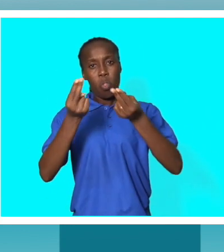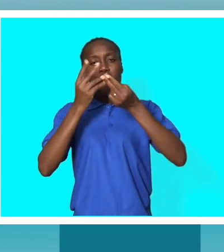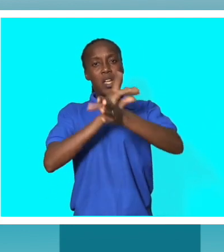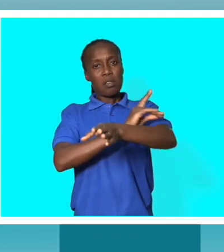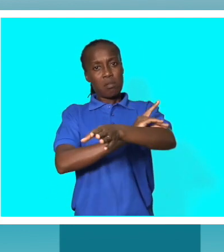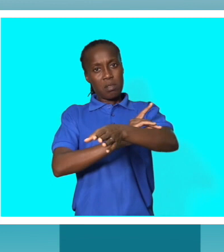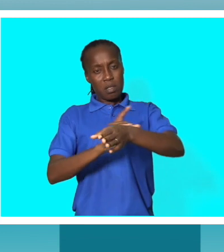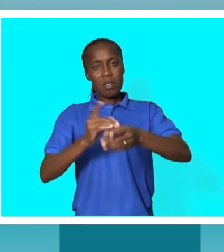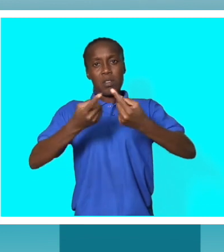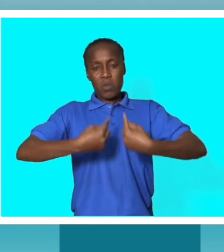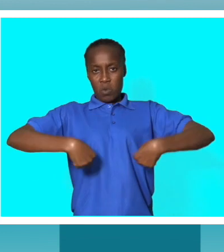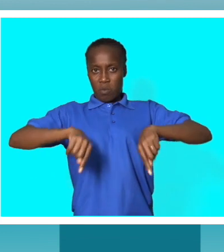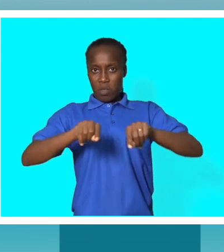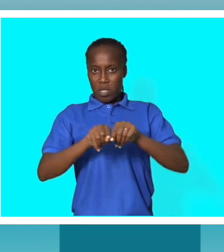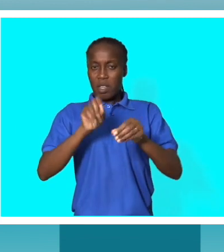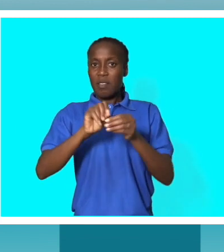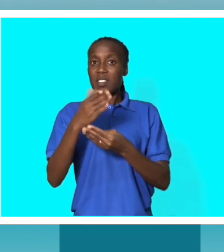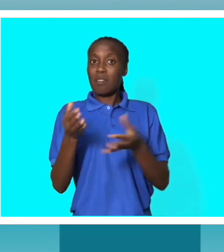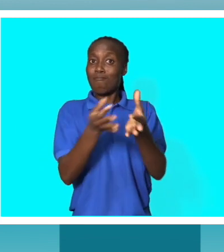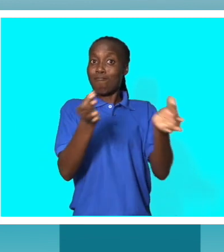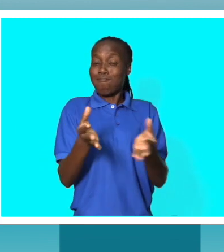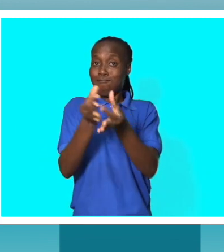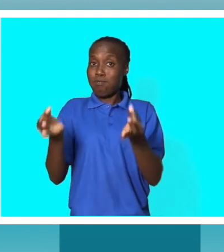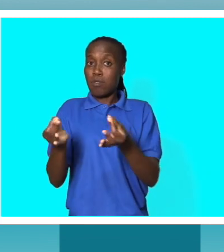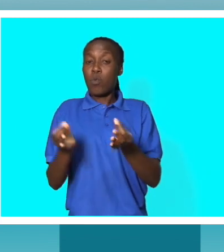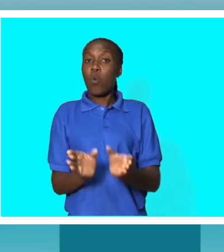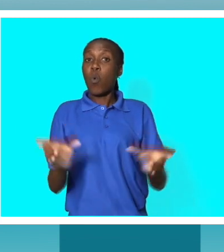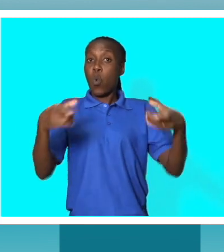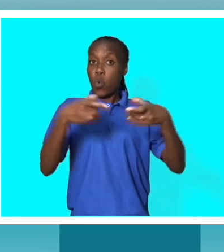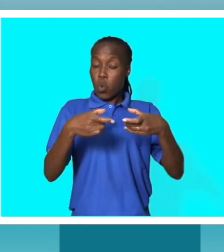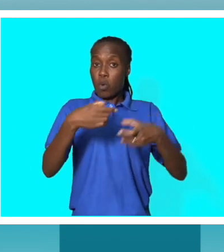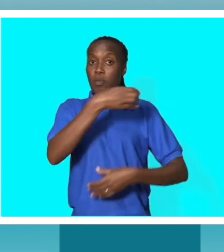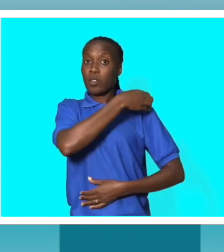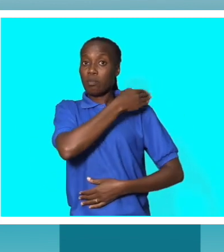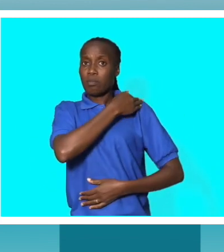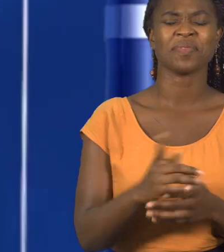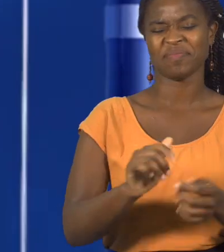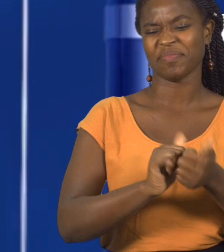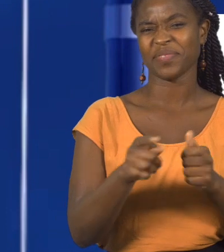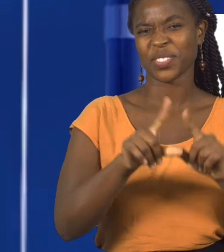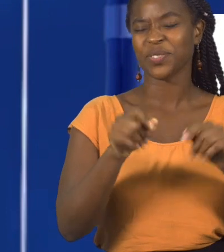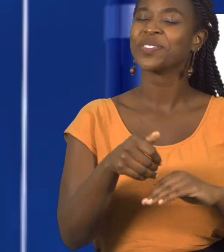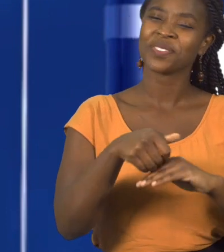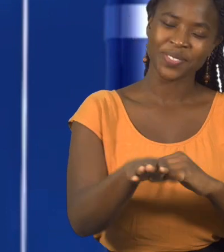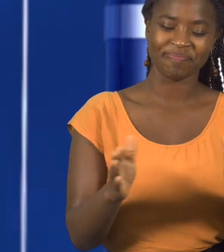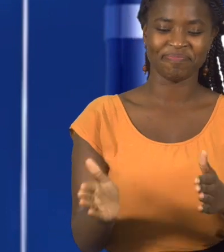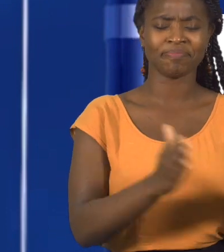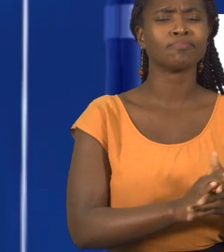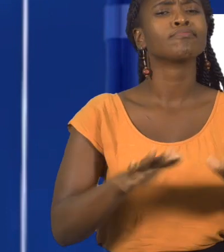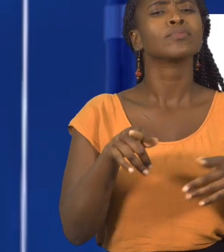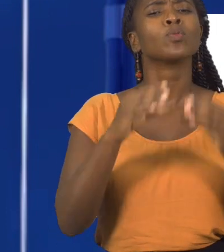nova direção da Comissão de Licenciamento de Clube, chefiado por Rui Tadeu.